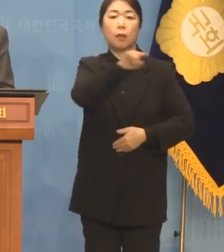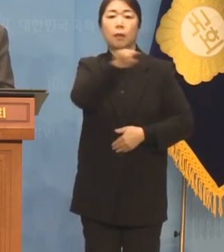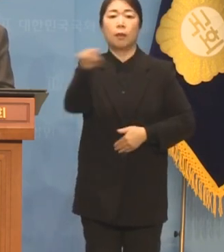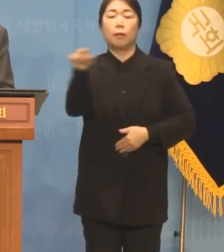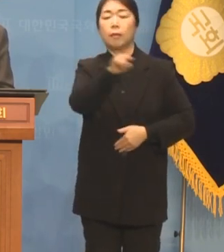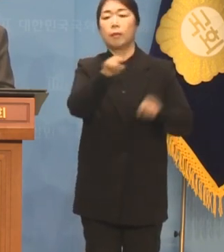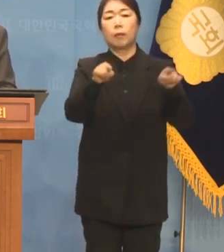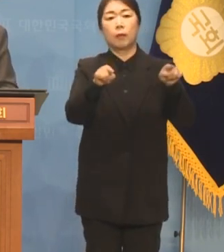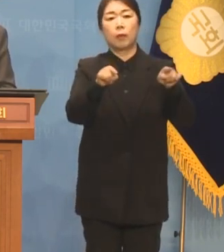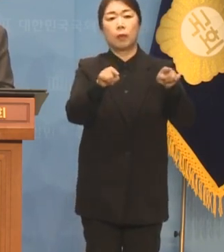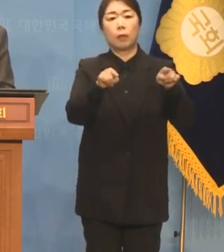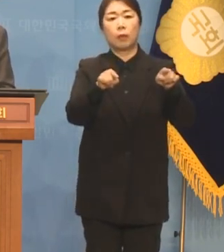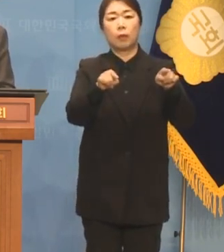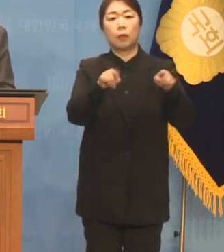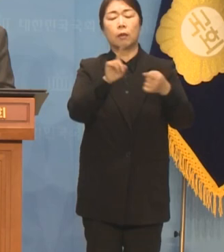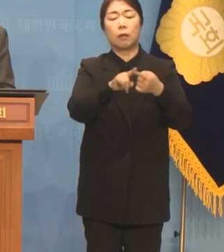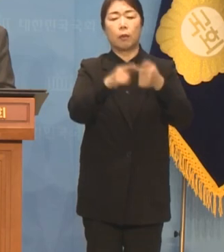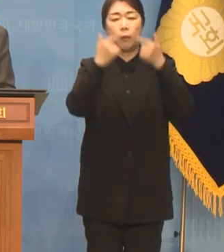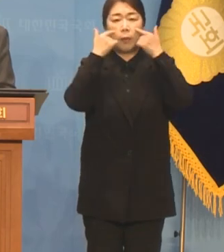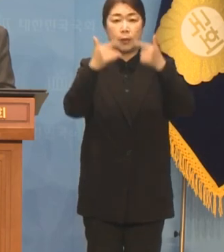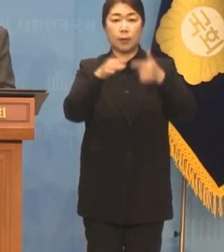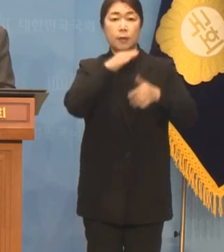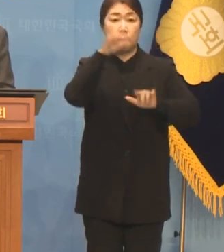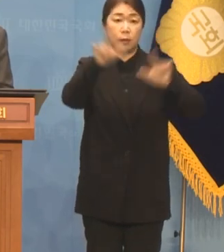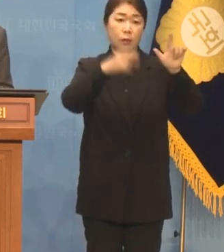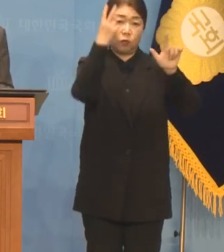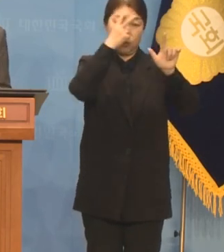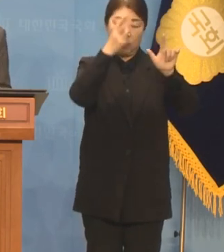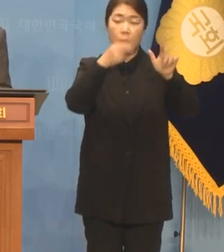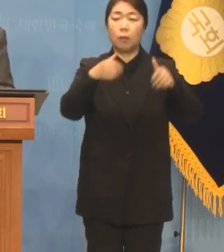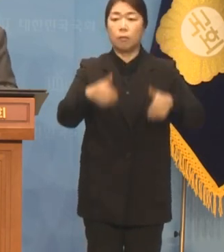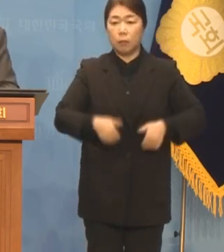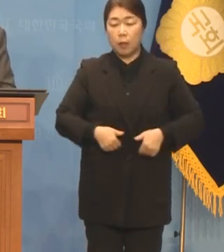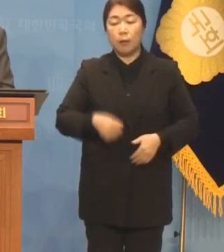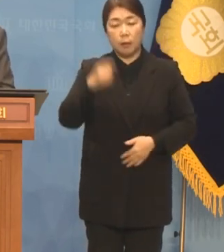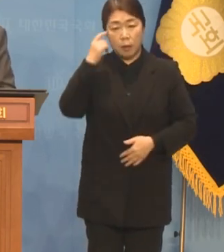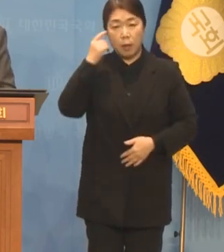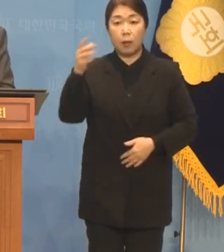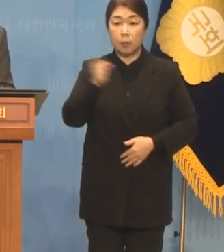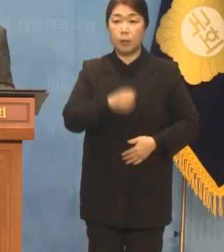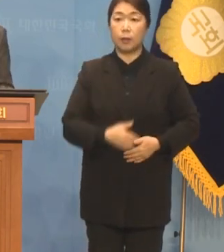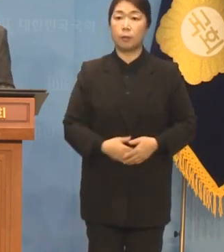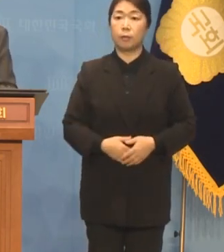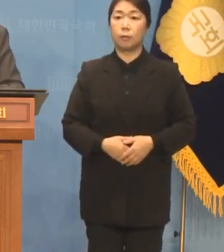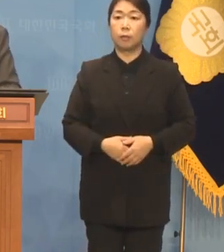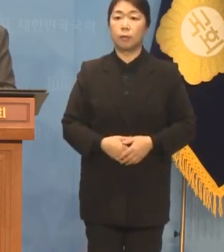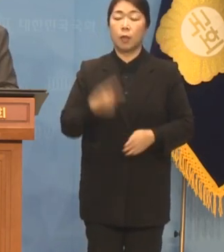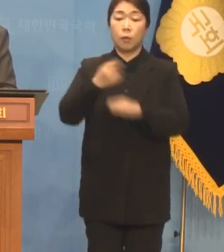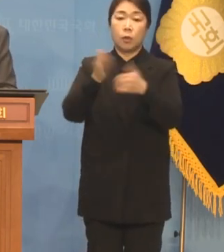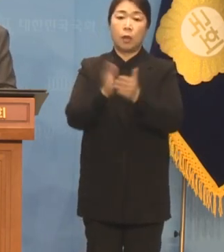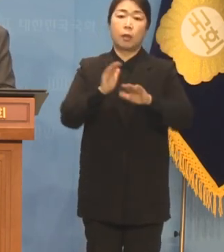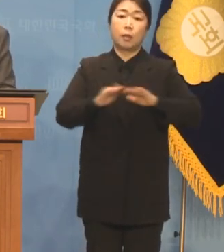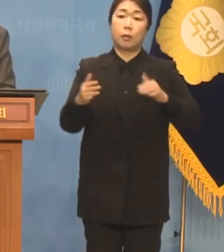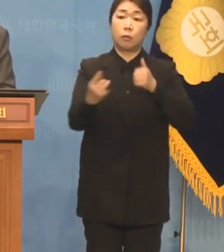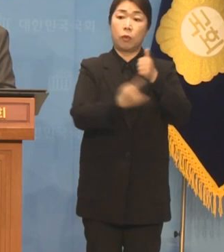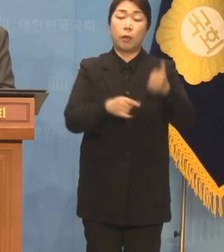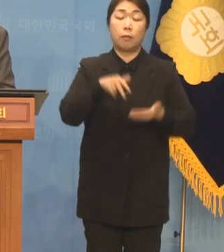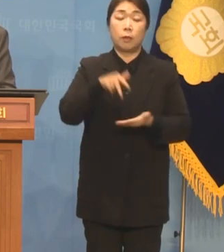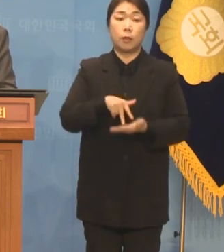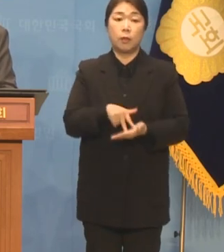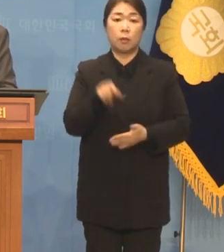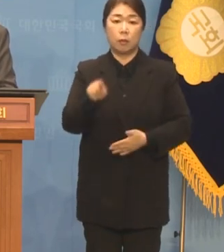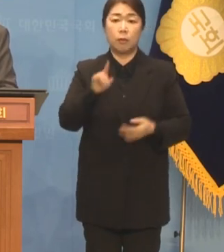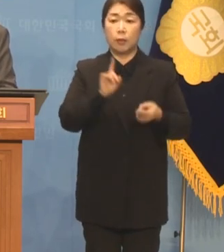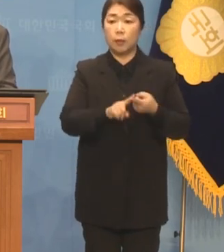어디인지 이 부분에 대한 명백한 진상규명이 필요하다 생각합니다. 민주당 대책위는 이 부분에